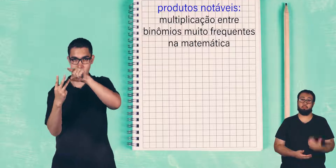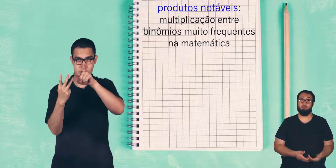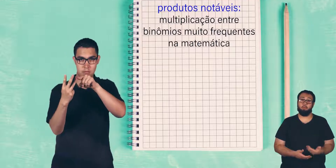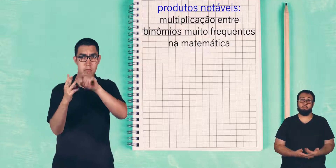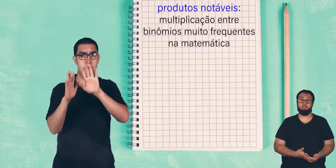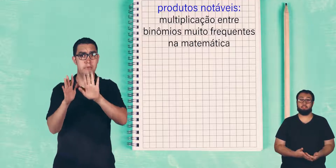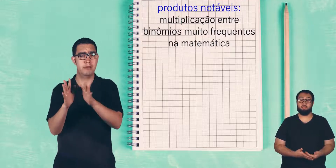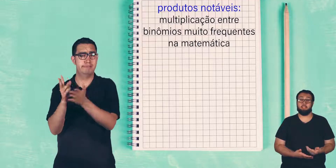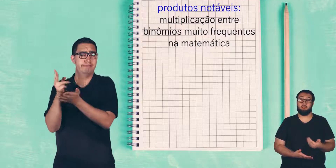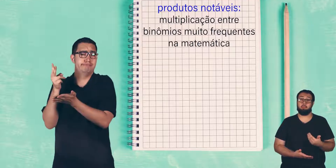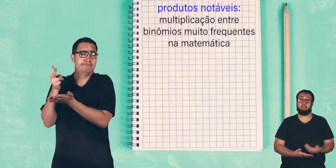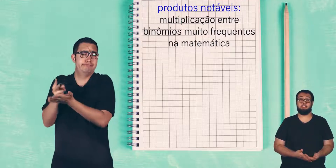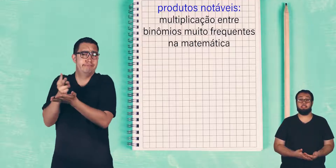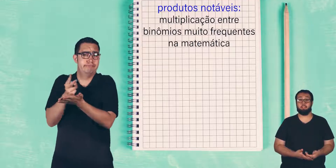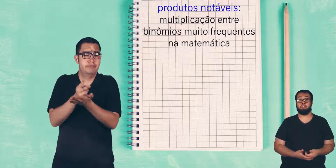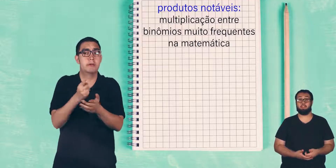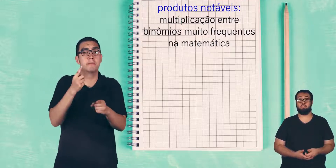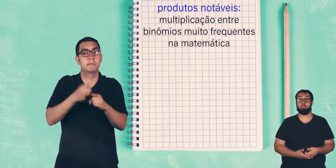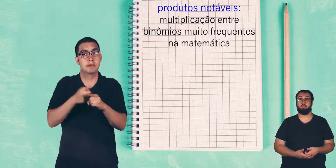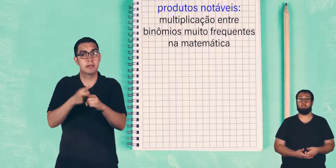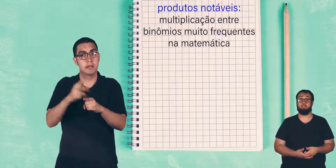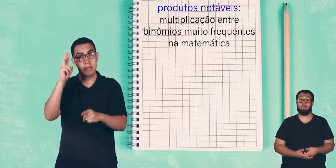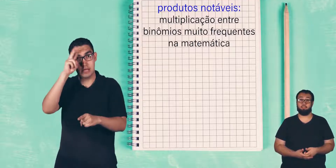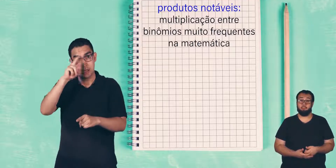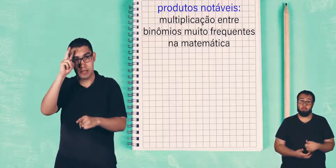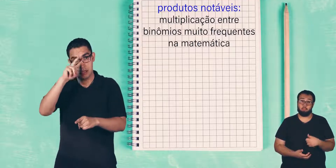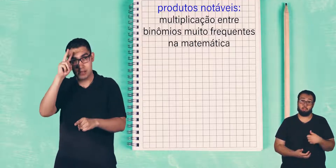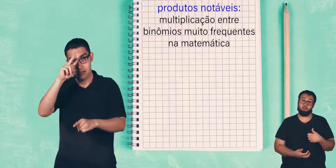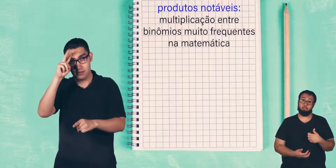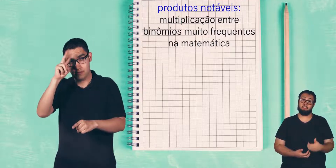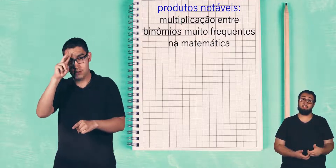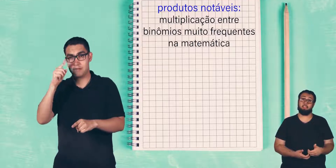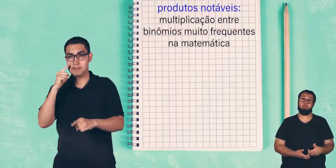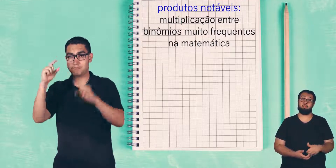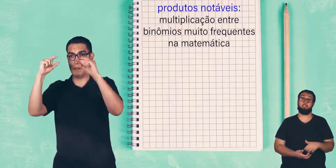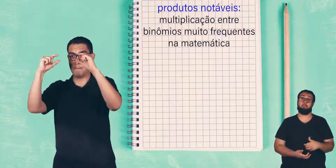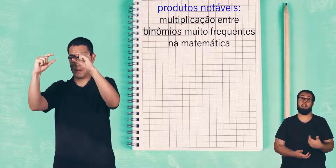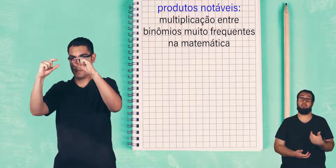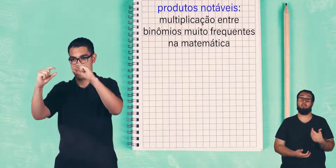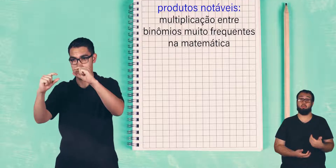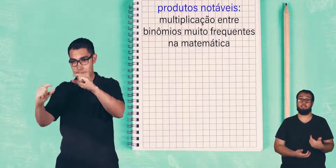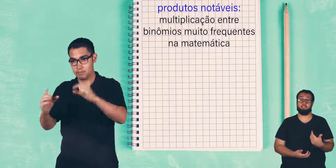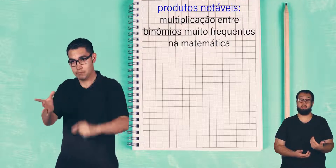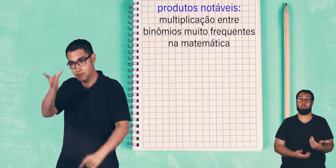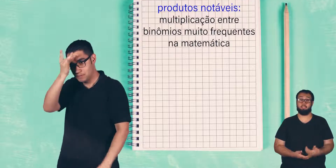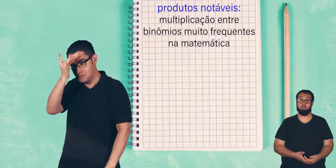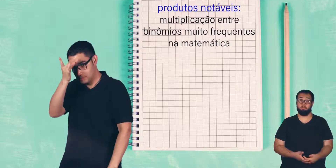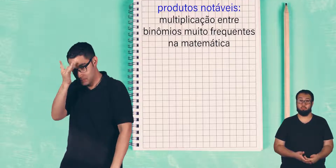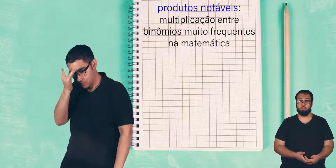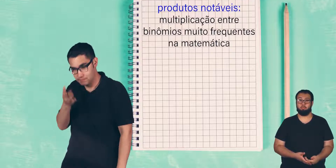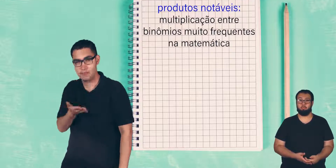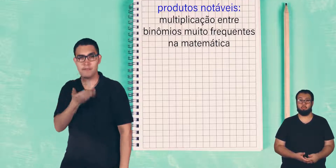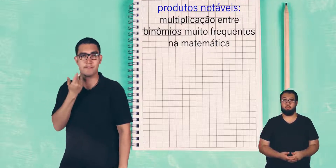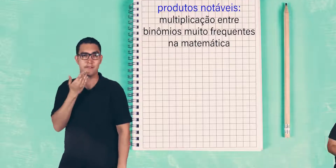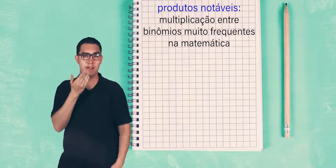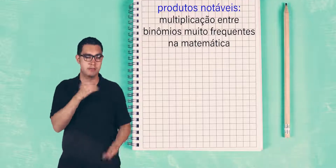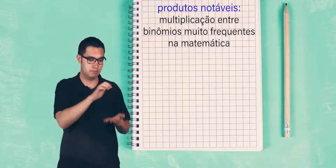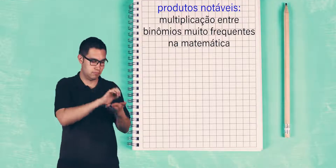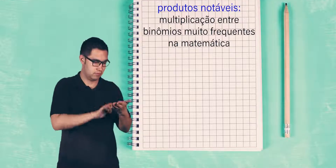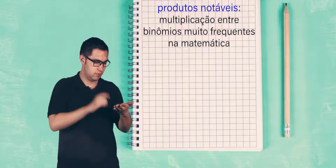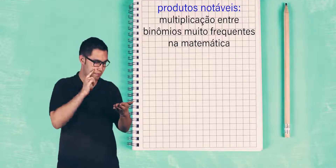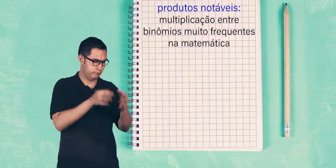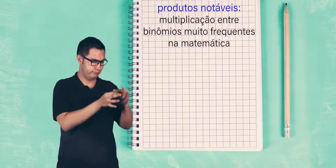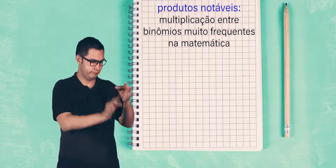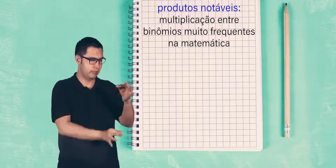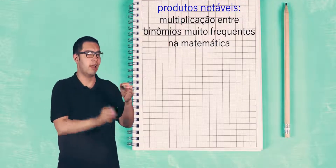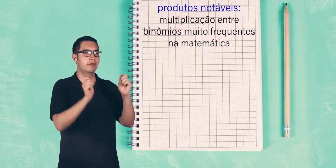expressões são tão comuns que lembrar-se do resultado de um produto notável pode economizar tempo ao se deparar com algum exercício mais longo.